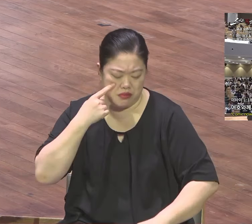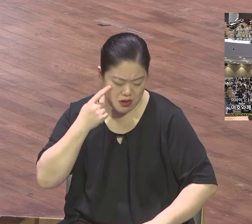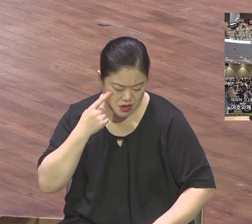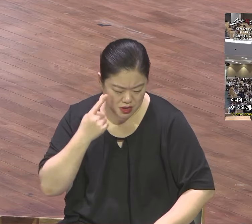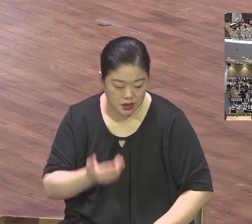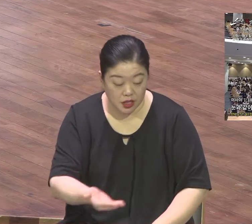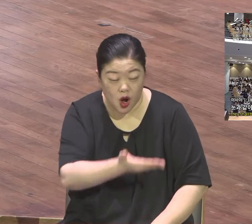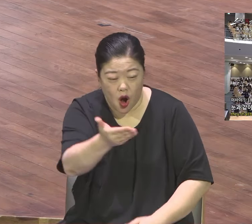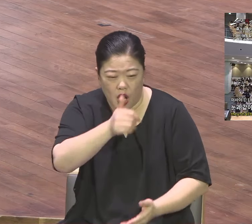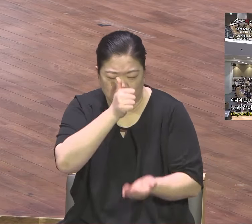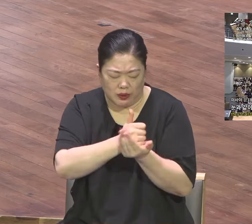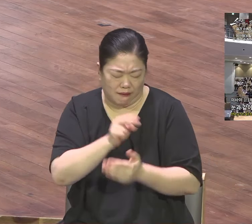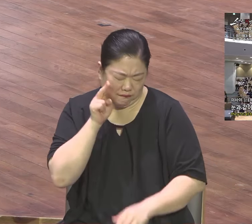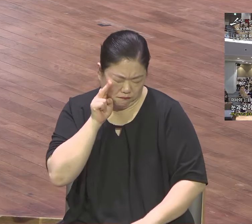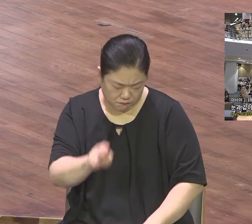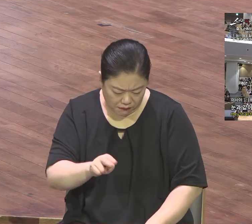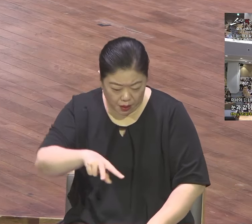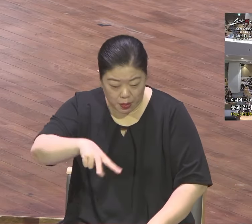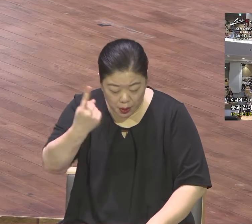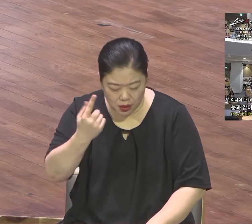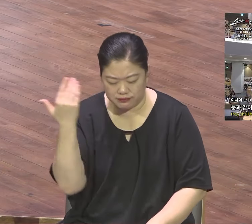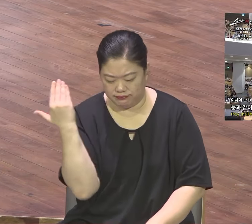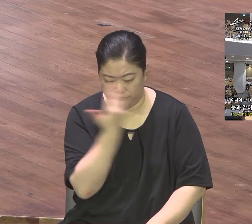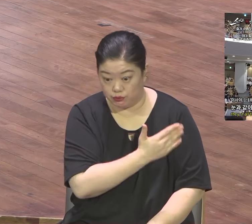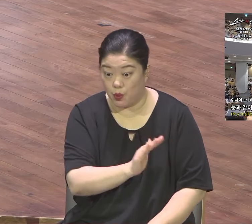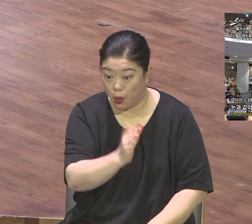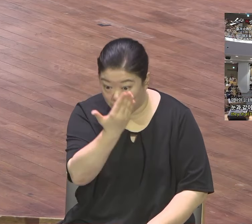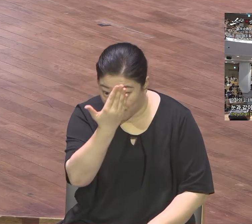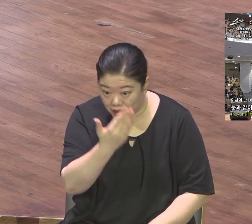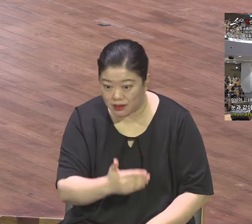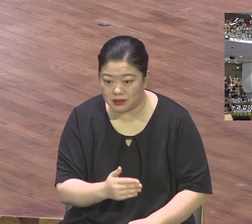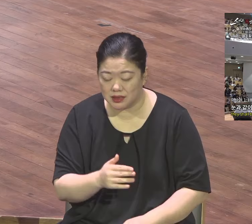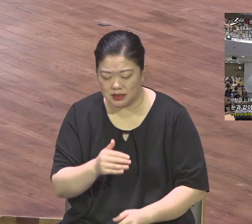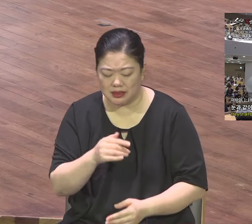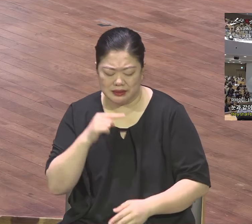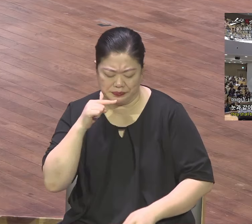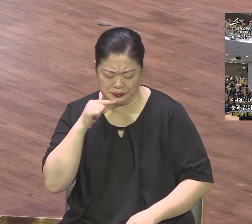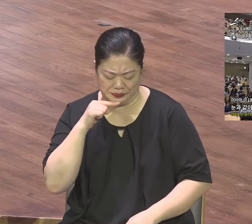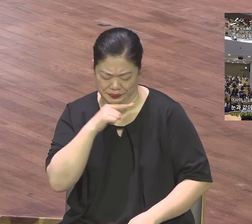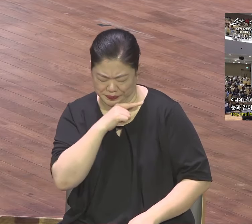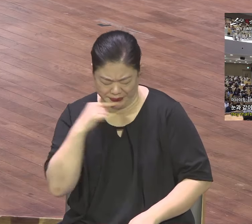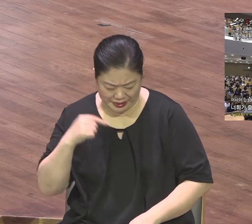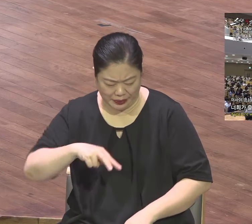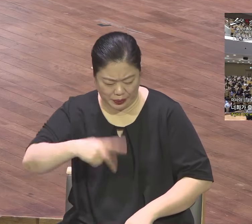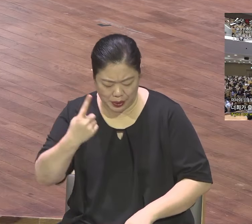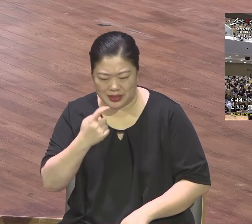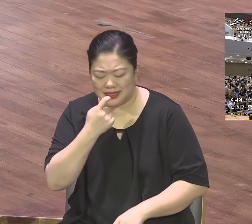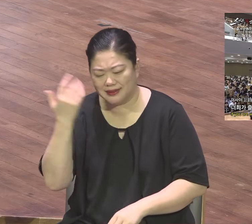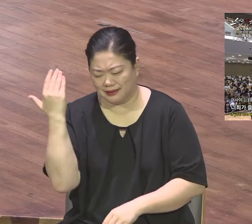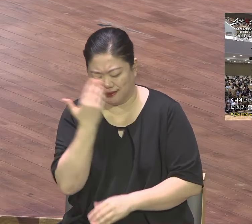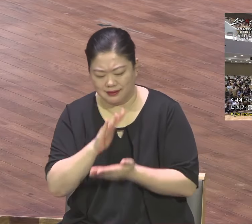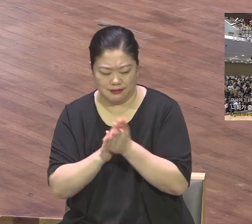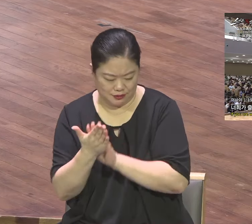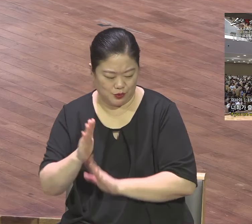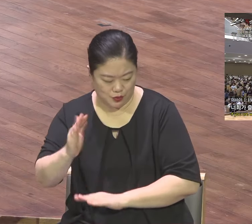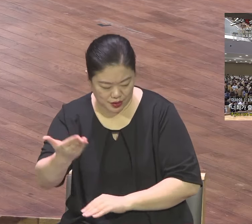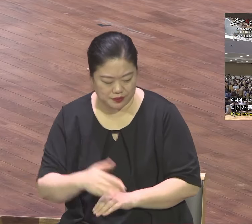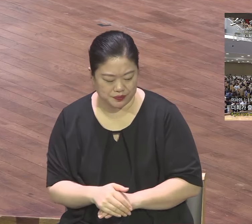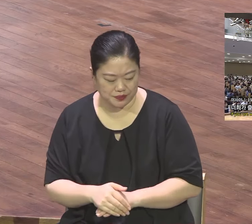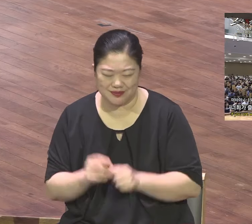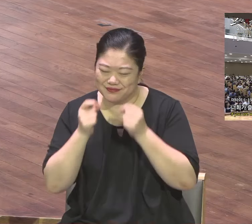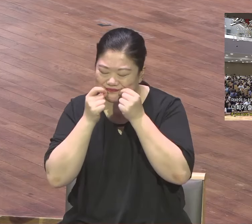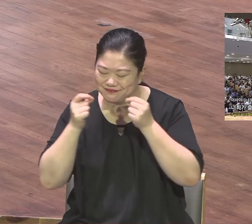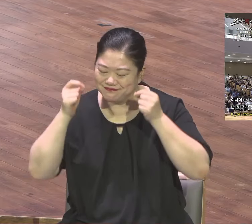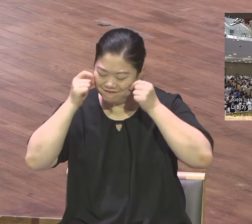죄가 주홍 같을지라도 눈과 같이 희어질 것이요 진홍같이 붉을지라도 양털같이 희게 되리라 너희가 즐겨